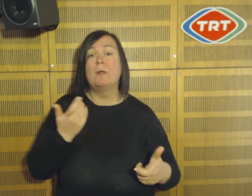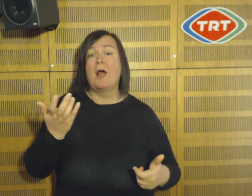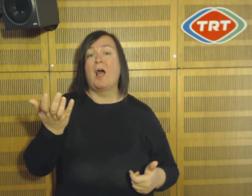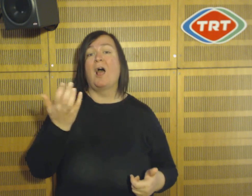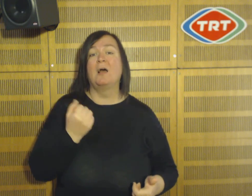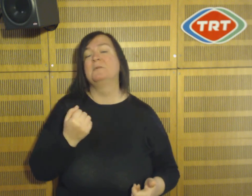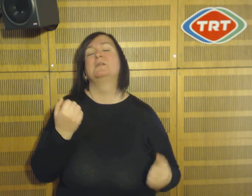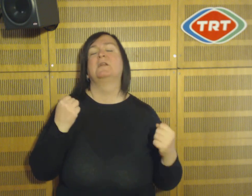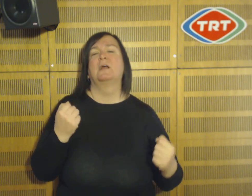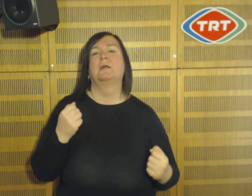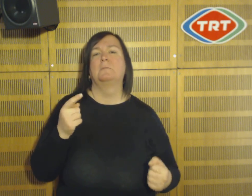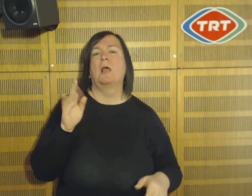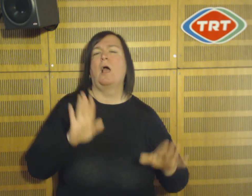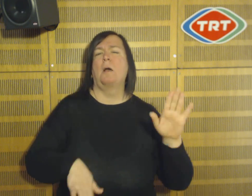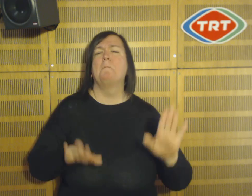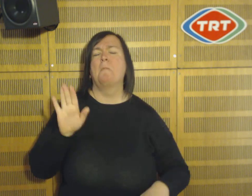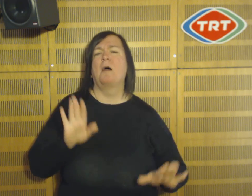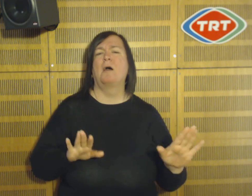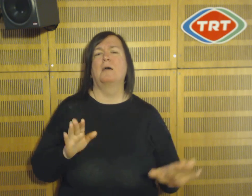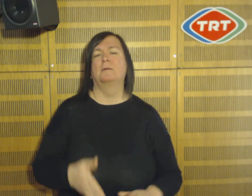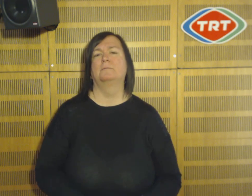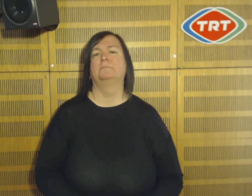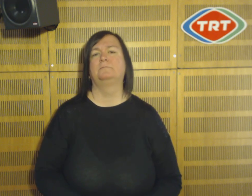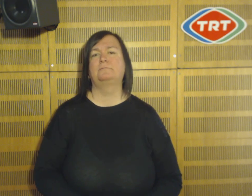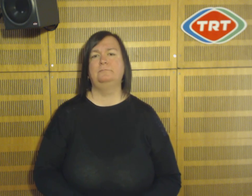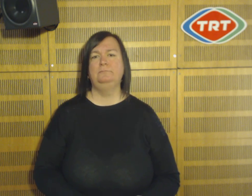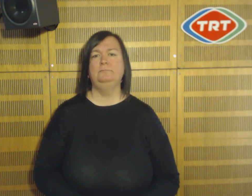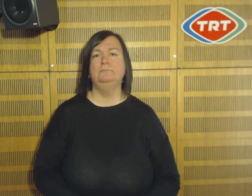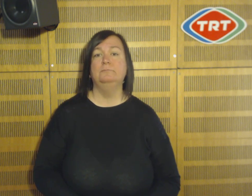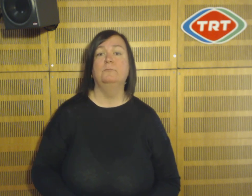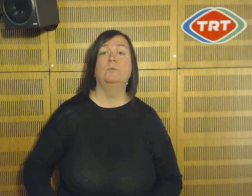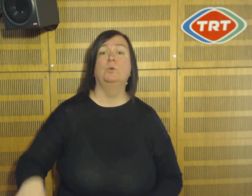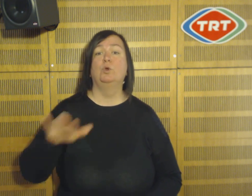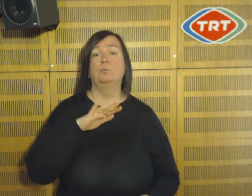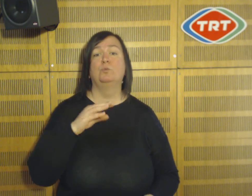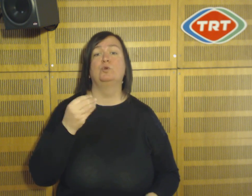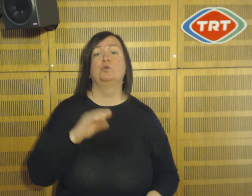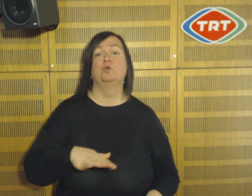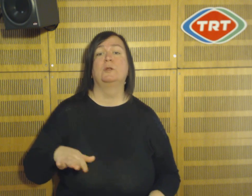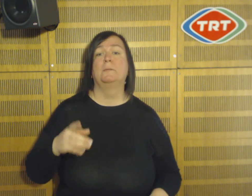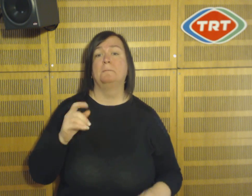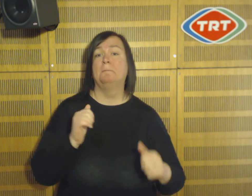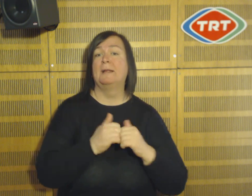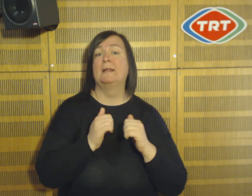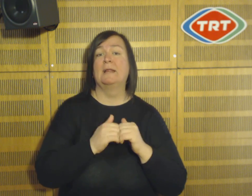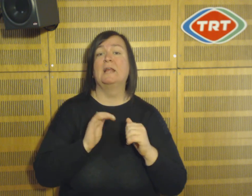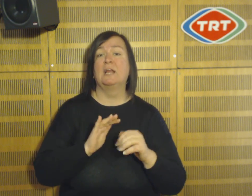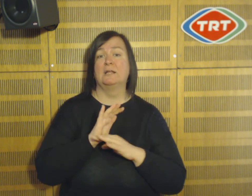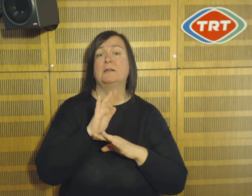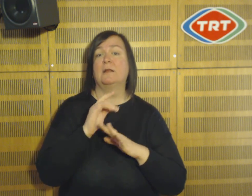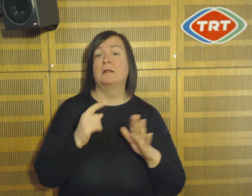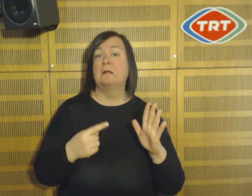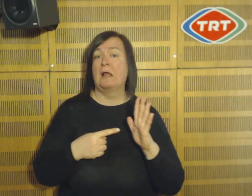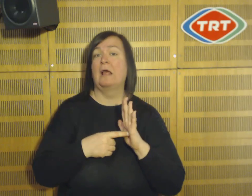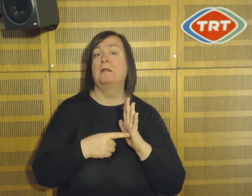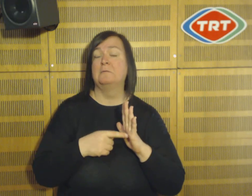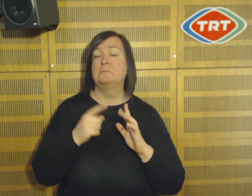sağlayacak bir kampanya bu aynı zamanda Evet tüm çocukların birlikte yaşayabilmeleri amaçlayan bir sosyal sorumluluk